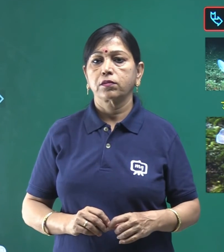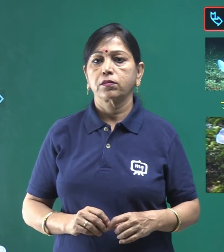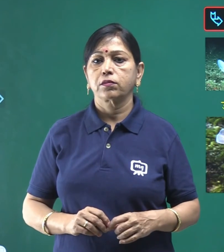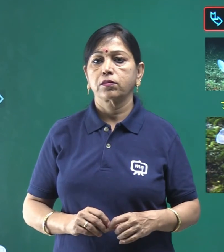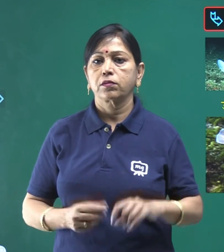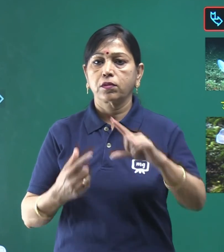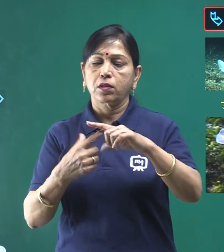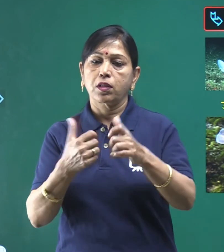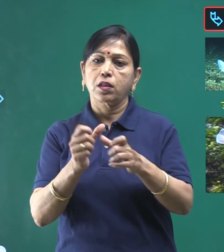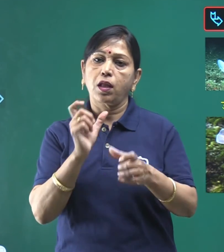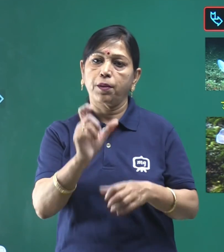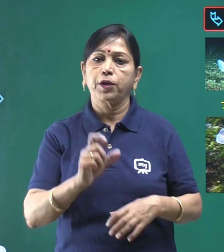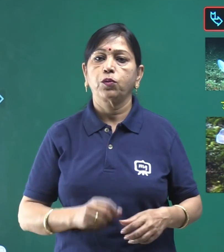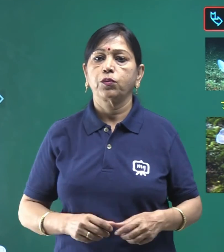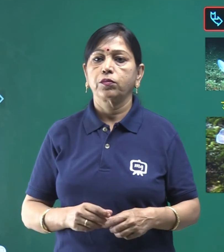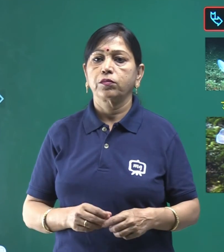टारपीडो।